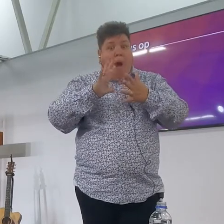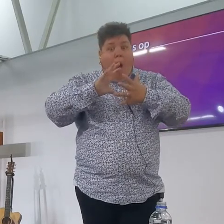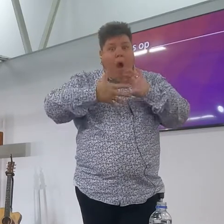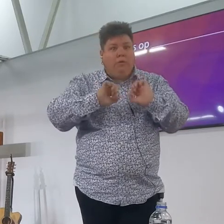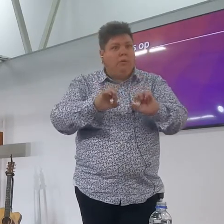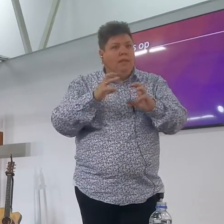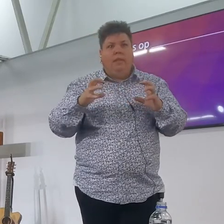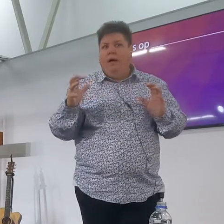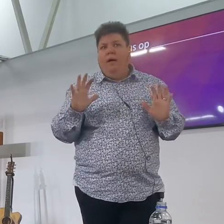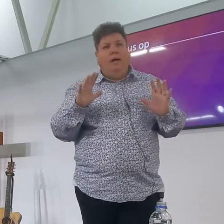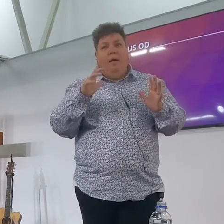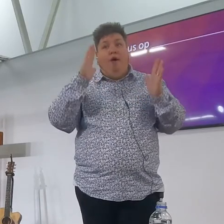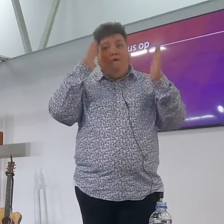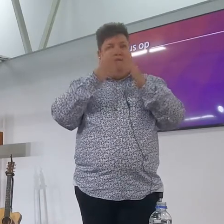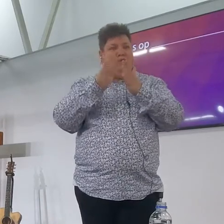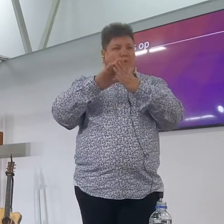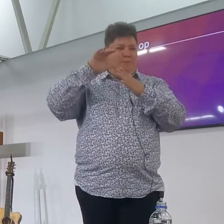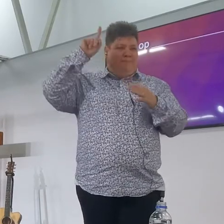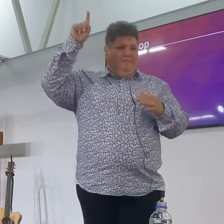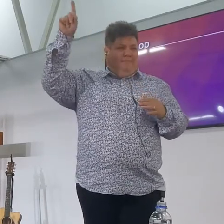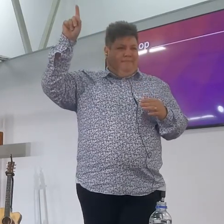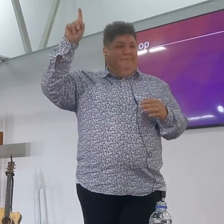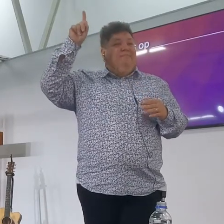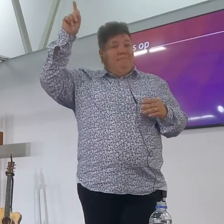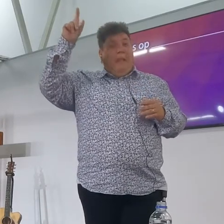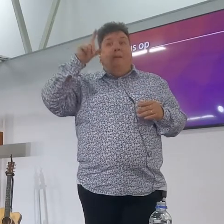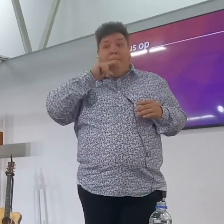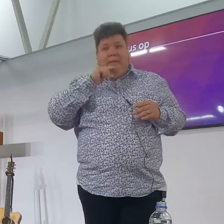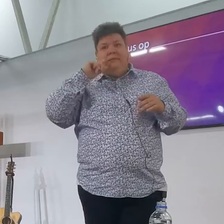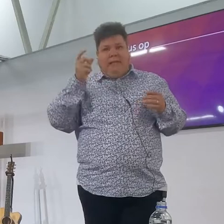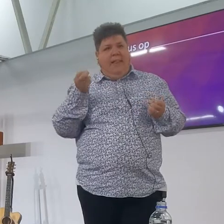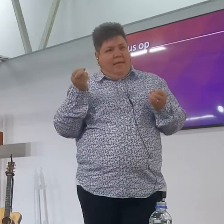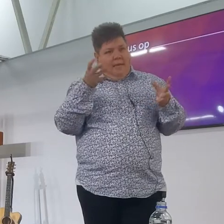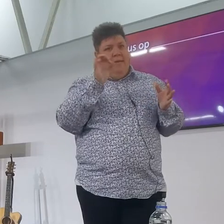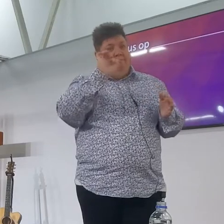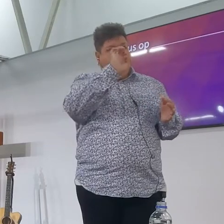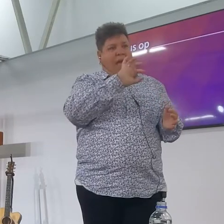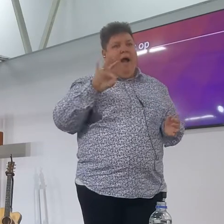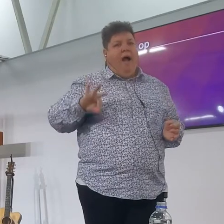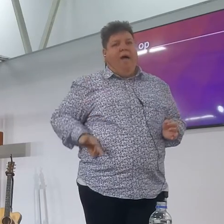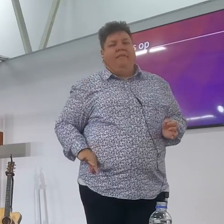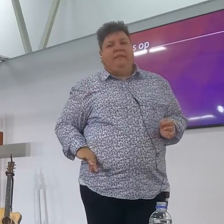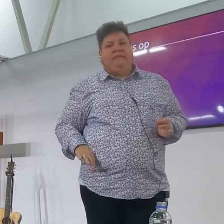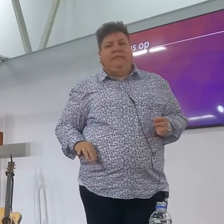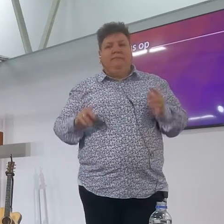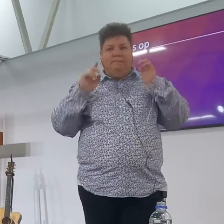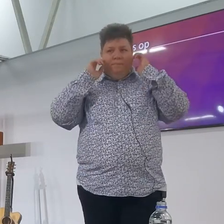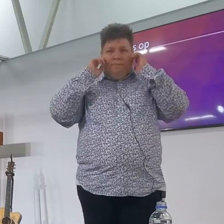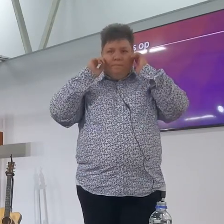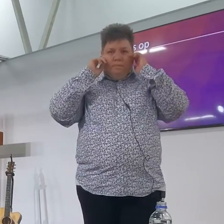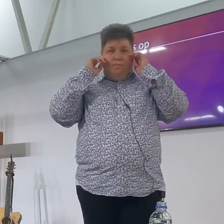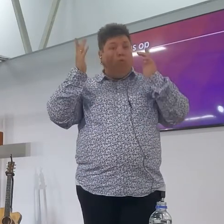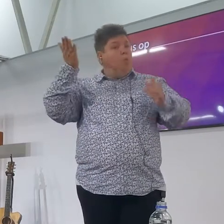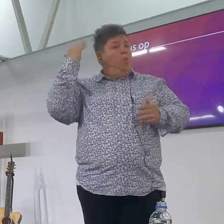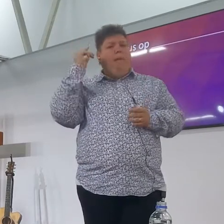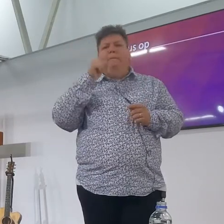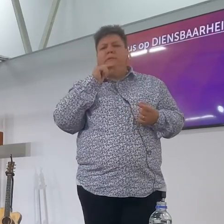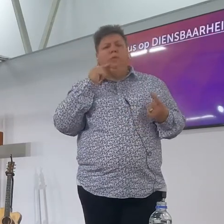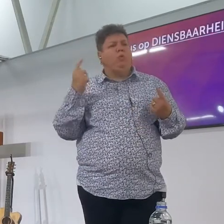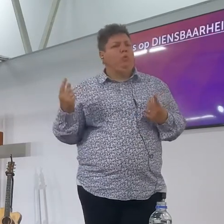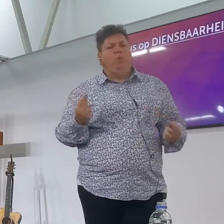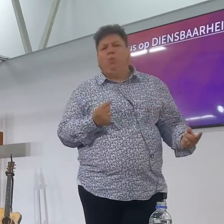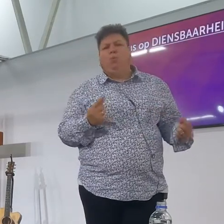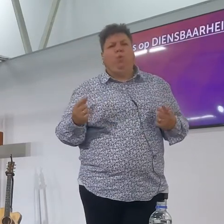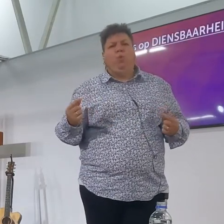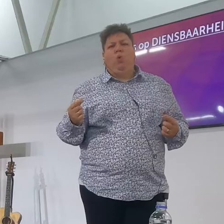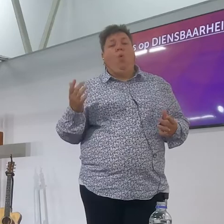nie. Nêrens in die Bybel lees ons dat mense gefokus het op die geestelike gawes nie. Hulle het dit net gedoen. En dis die ding, ek en jy moenie fokus